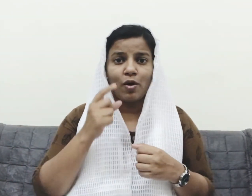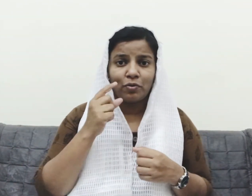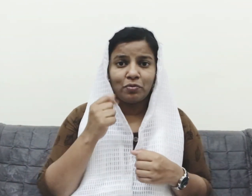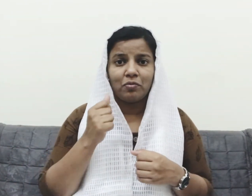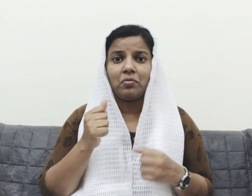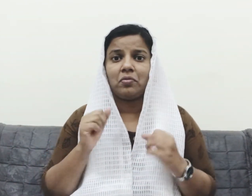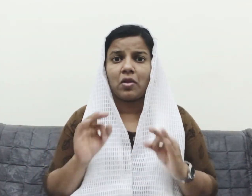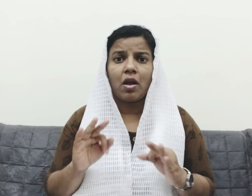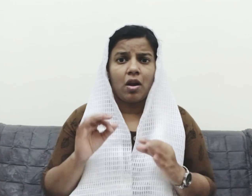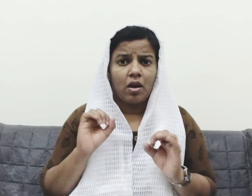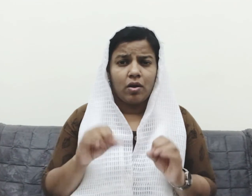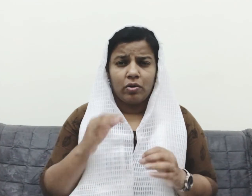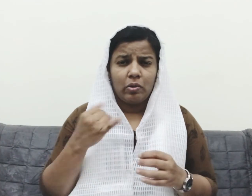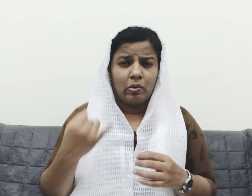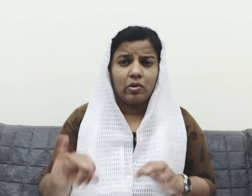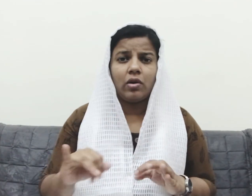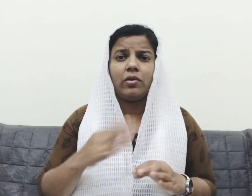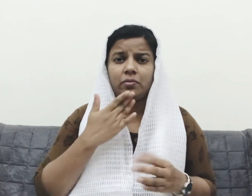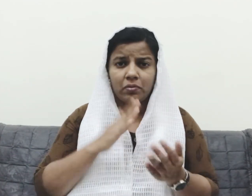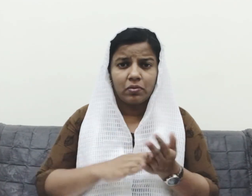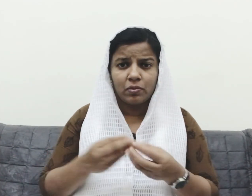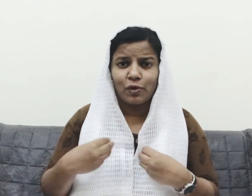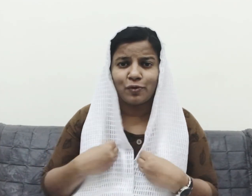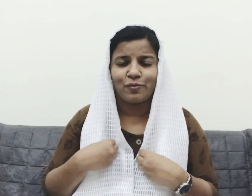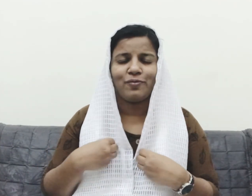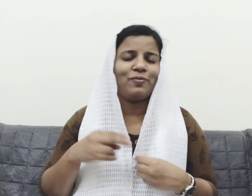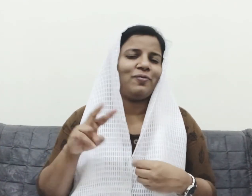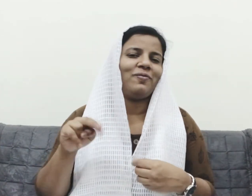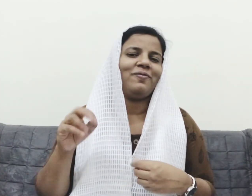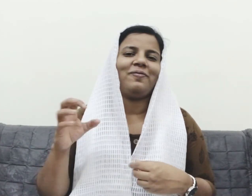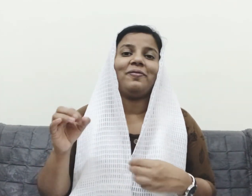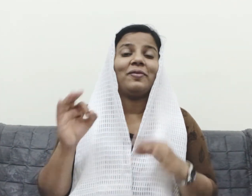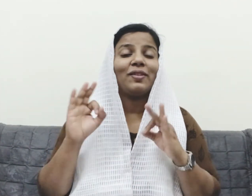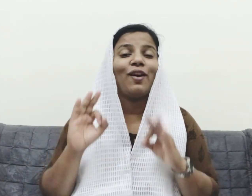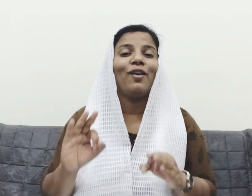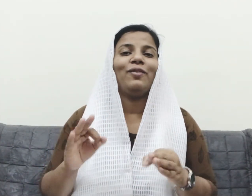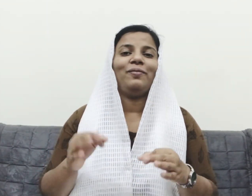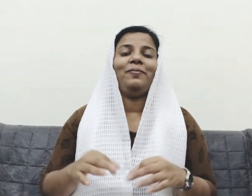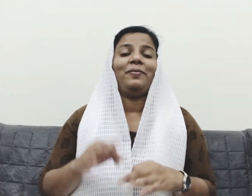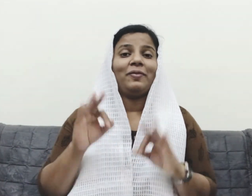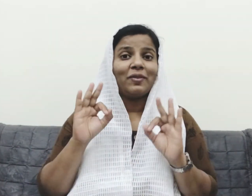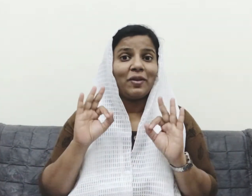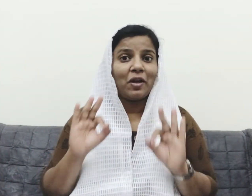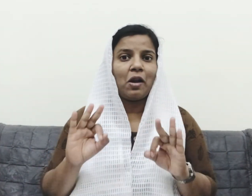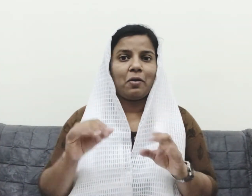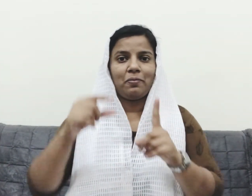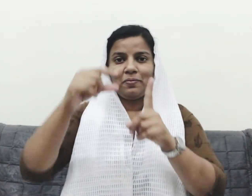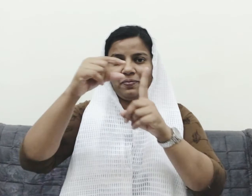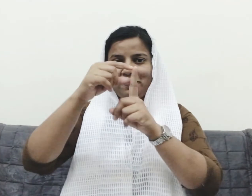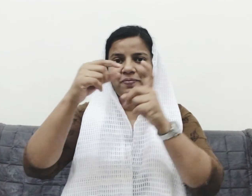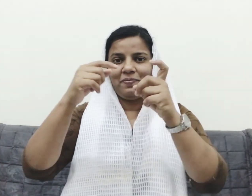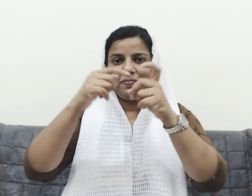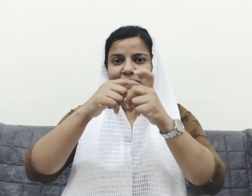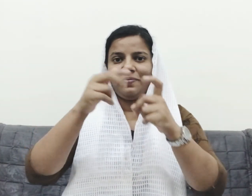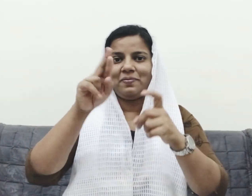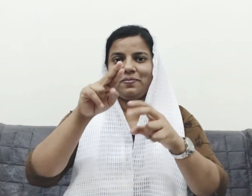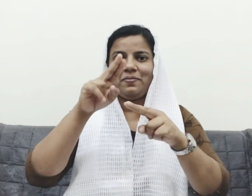അവൻ നല്ലതല്ലാതെ പെർഫെക്റ്റ് അല്ലാതെ ഒന്നും നമ്മുടെ കർത്താവ് തരത്തില്ല. അപ്പം നല്ലതും പെർഫെക്റ്റുമായതാണ് പിതാവ്